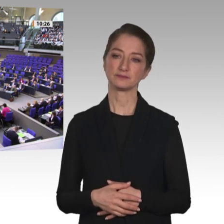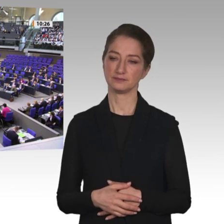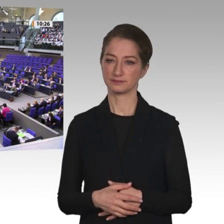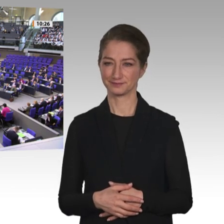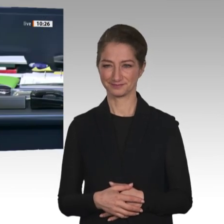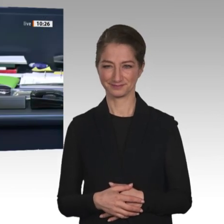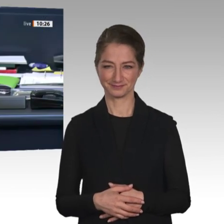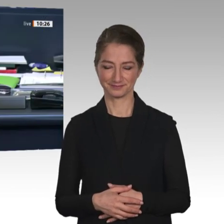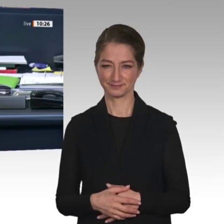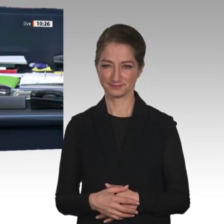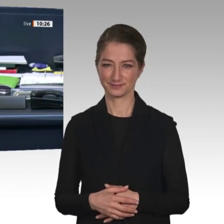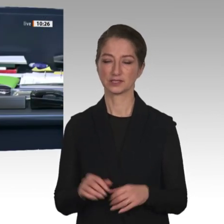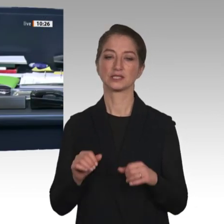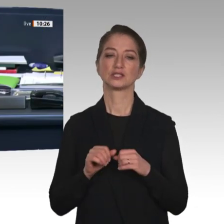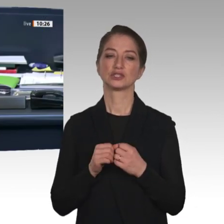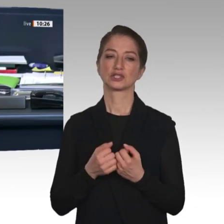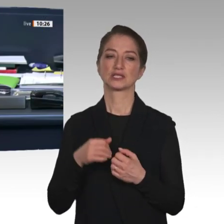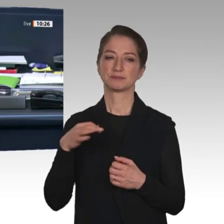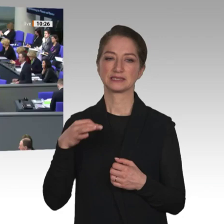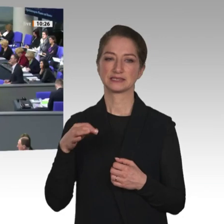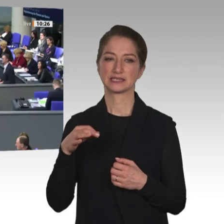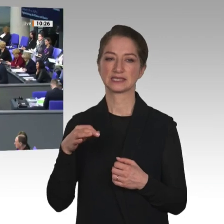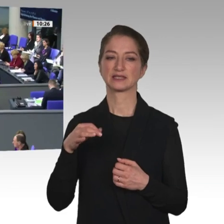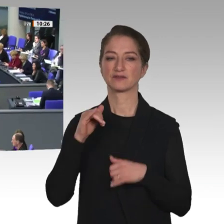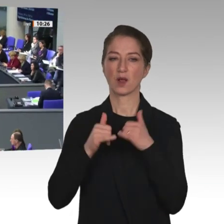Jetzt erteile ich das Wort der Staatsministerin Annette Wittmann-Mautz.